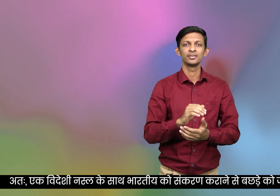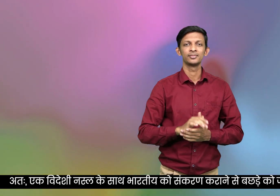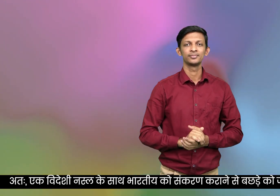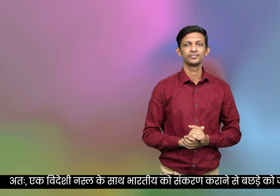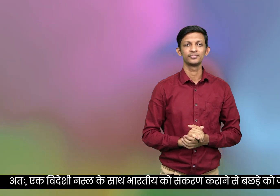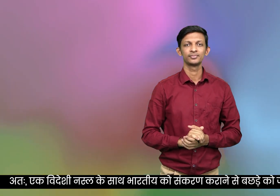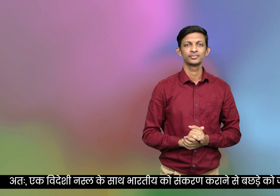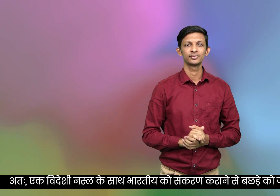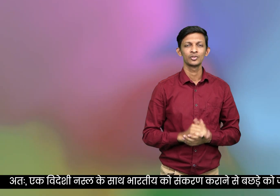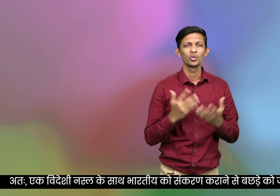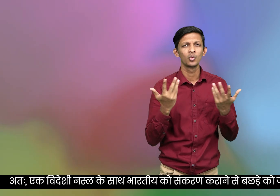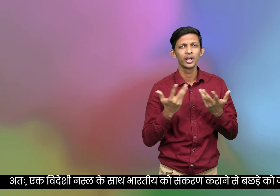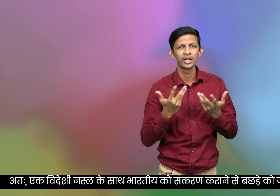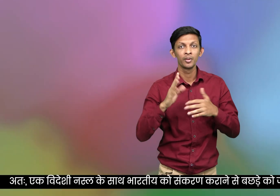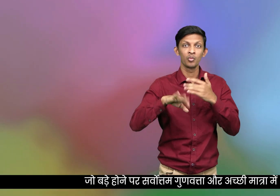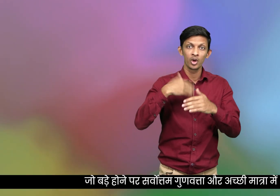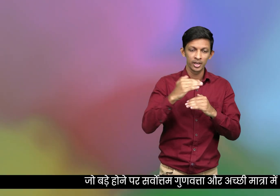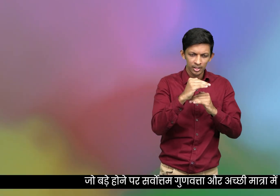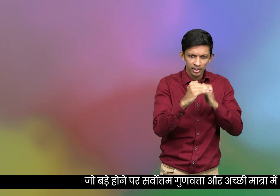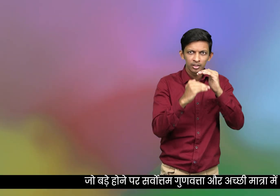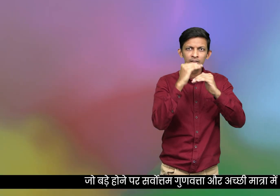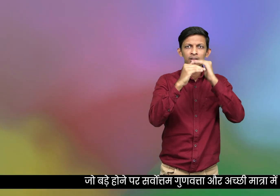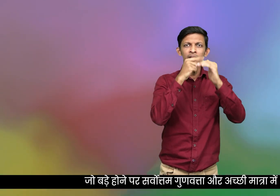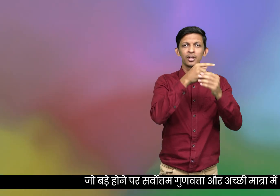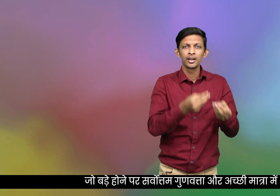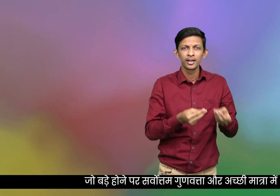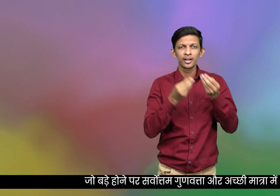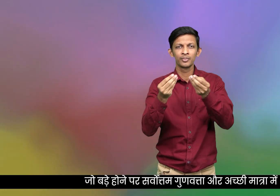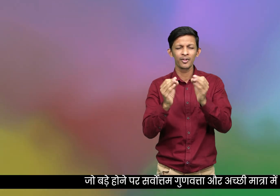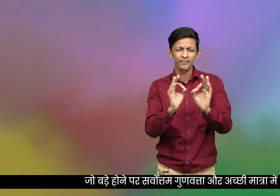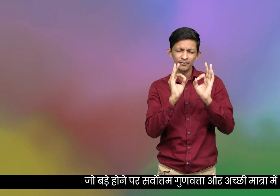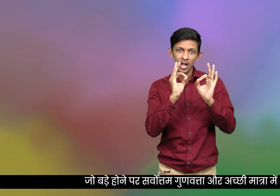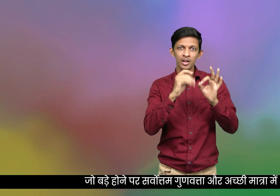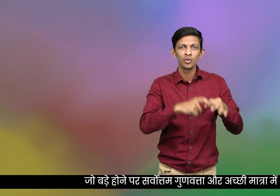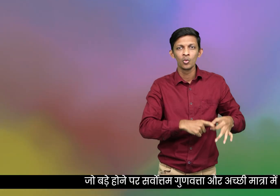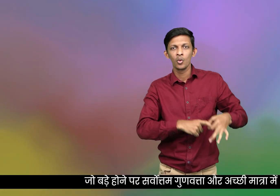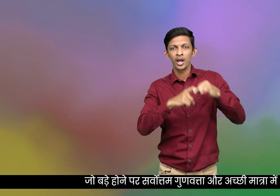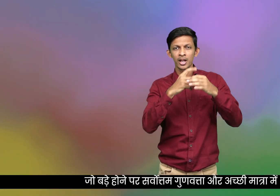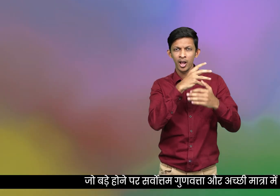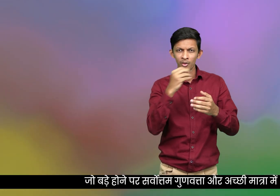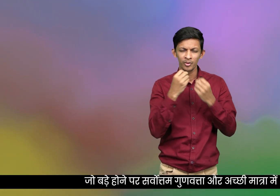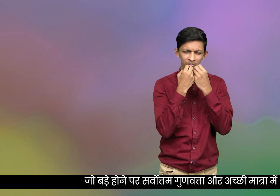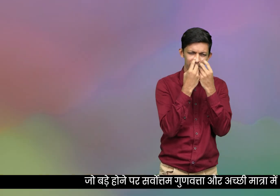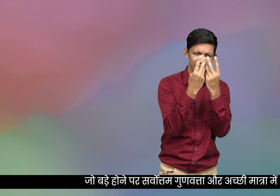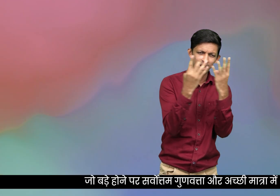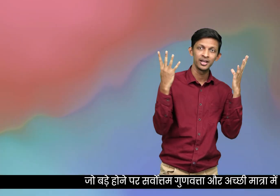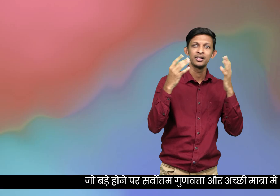जन्म देने में मदद मिलती है, जो बड़े होने पर सर्वोत्तम गुणवत्ता और अच्छी मात्रा में दूध देता